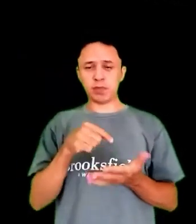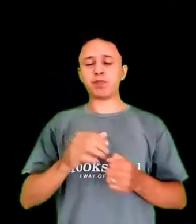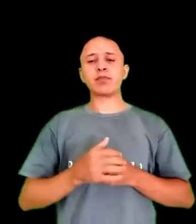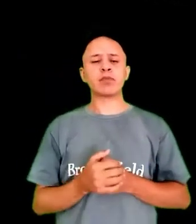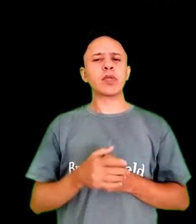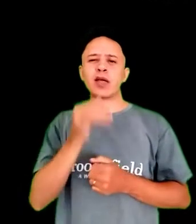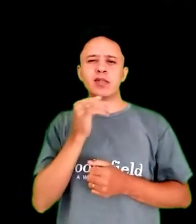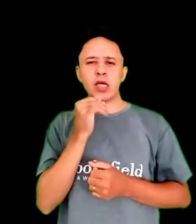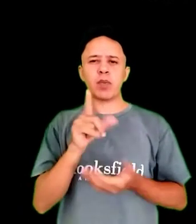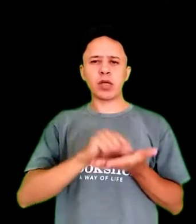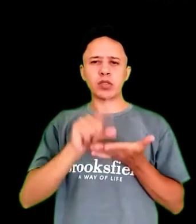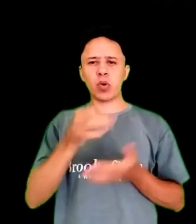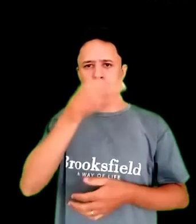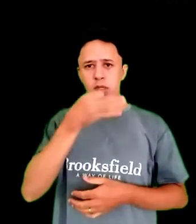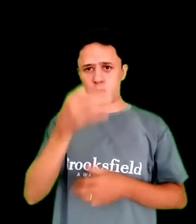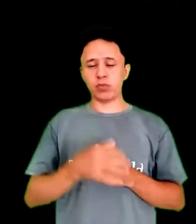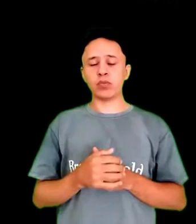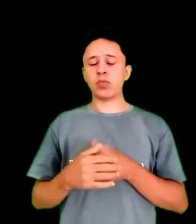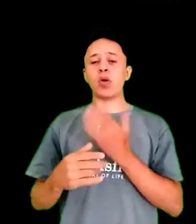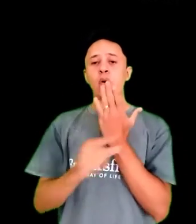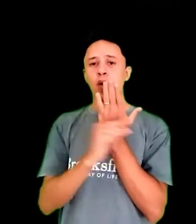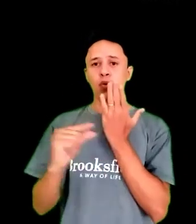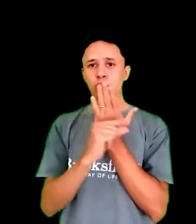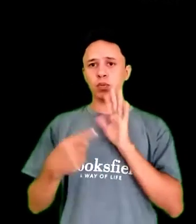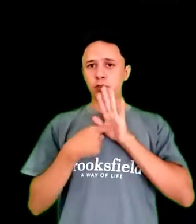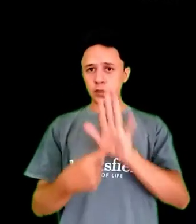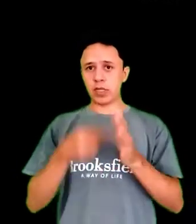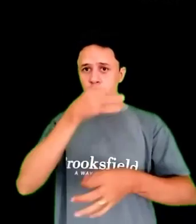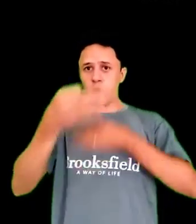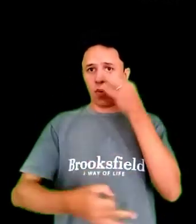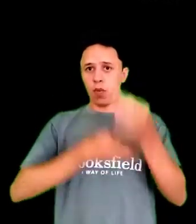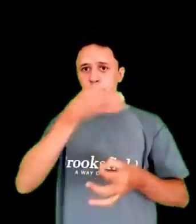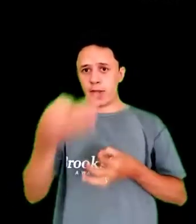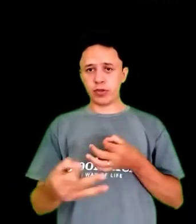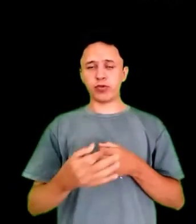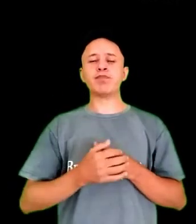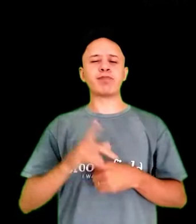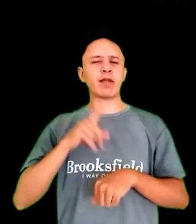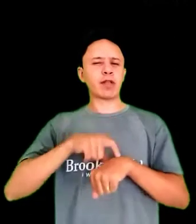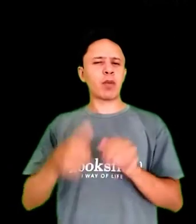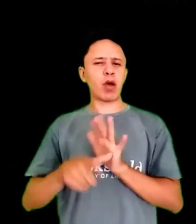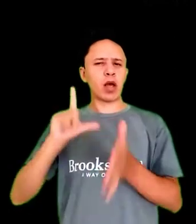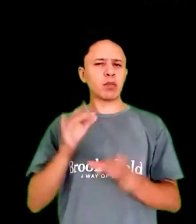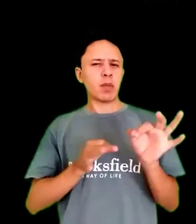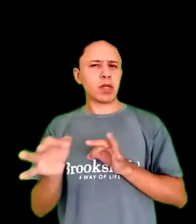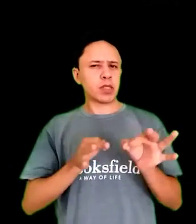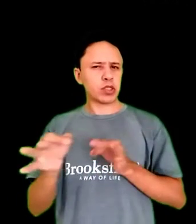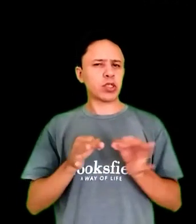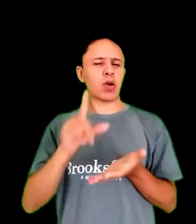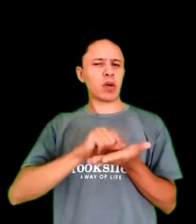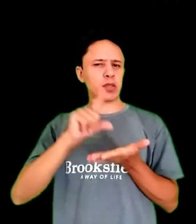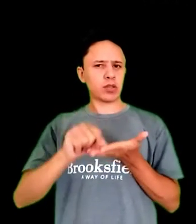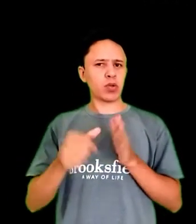um exemplo de um artigo de opinião. Aqui, o autor apresenta seus argumentos e tomou provavelmente um tempo prévio